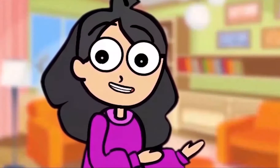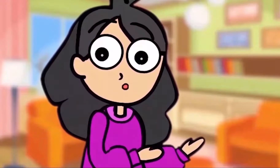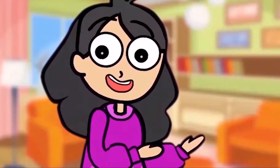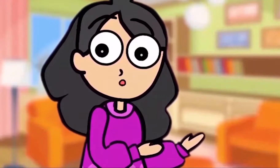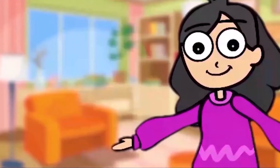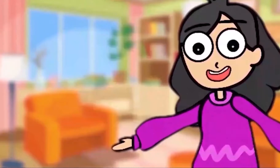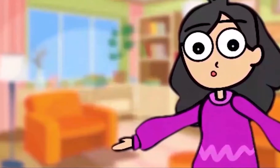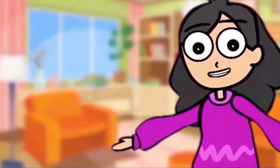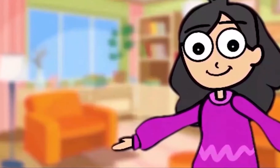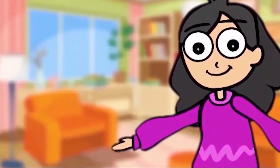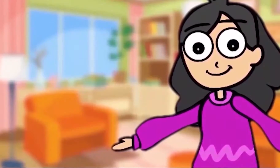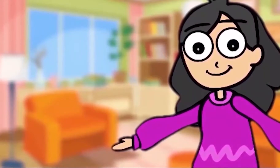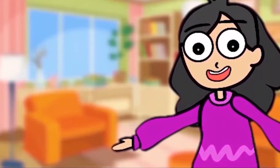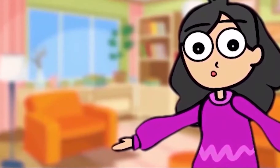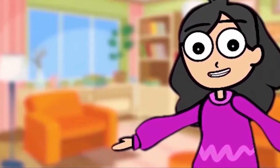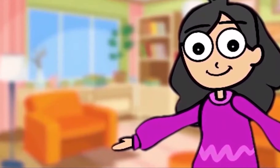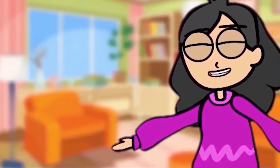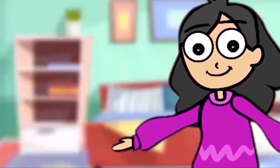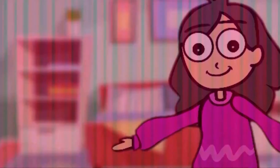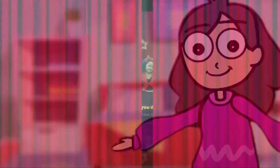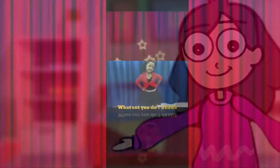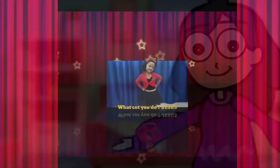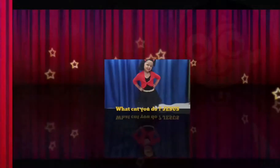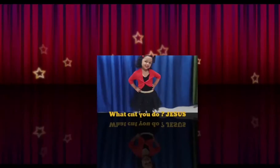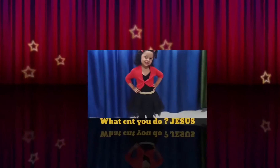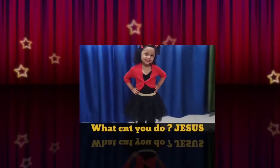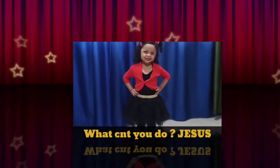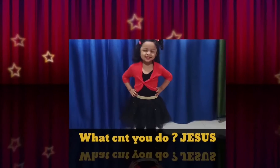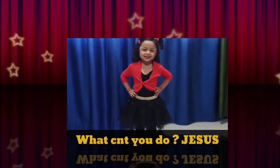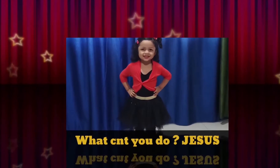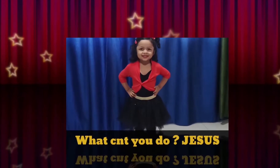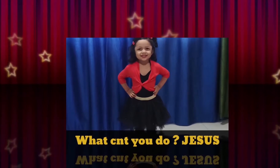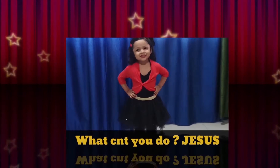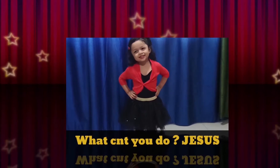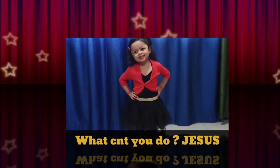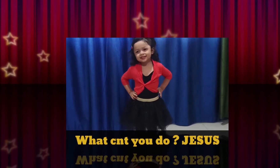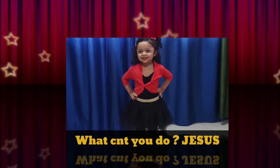எழுந்து நில்லுங்க, எங்களுடன் டான்ஸ் ஆடுங்க. What can you do,